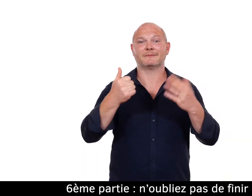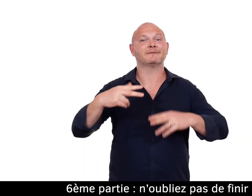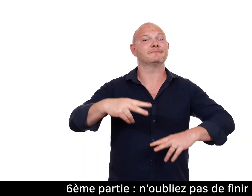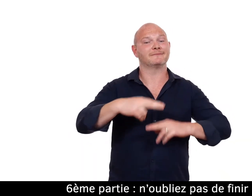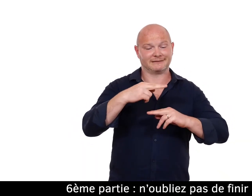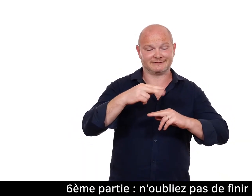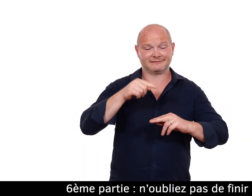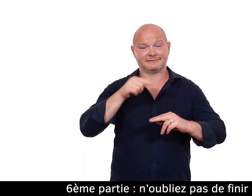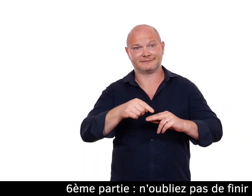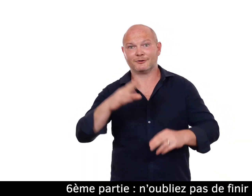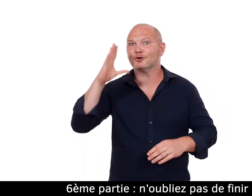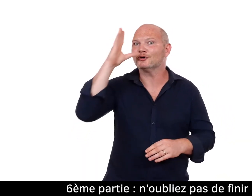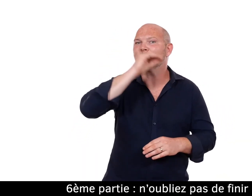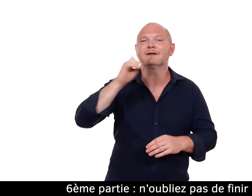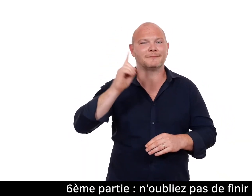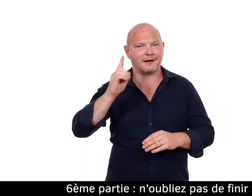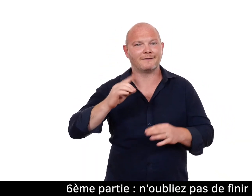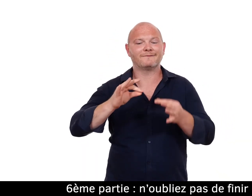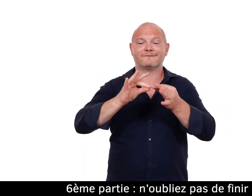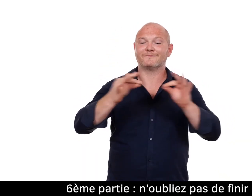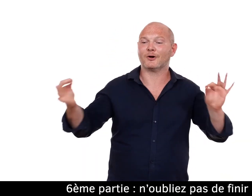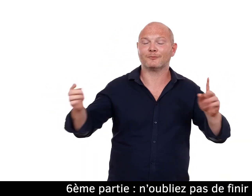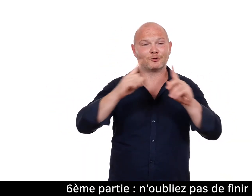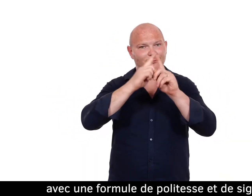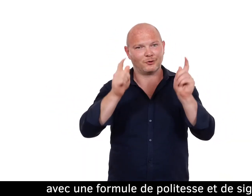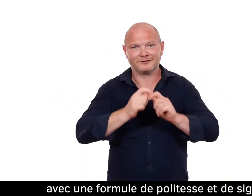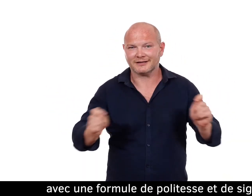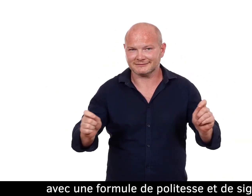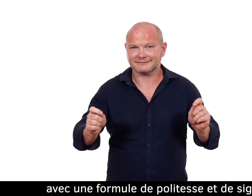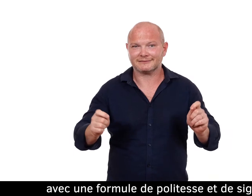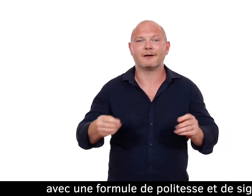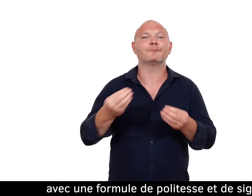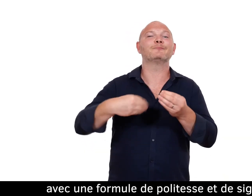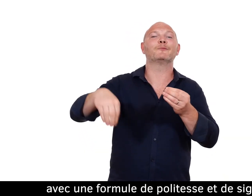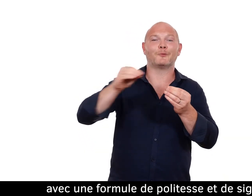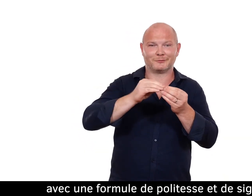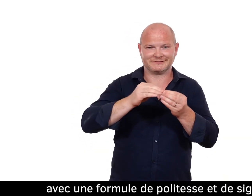Sixième partie, N'oubliez pas de finir avec une formule de politesse et de signer.